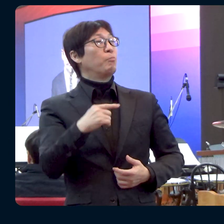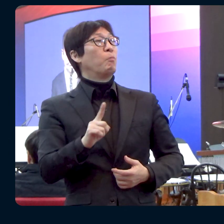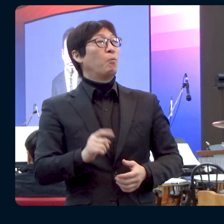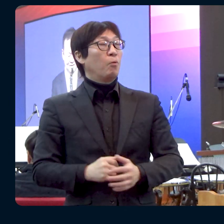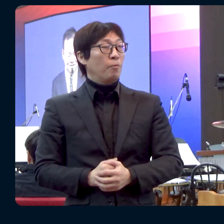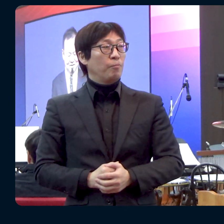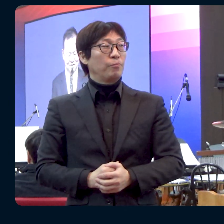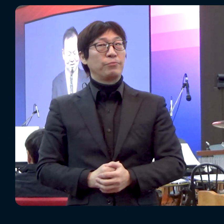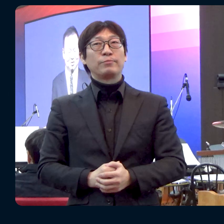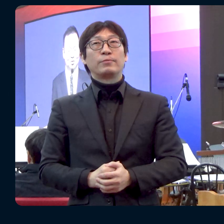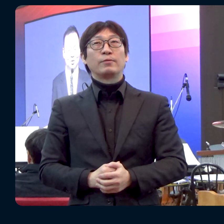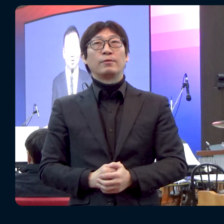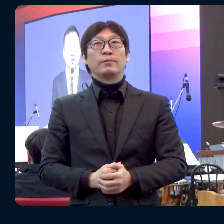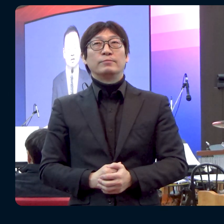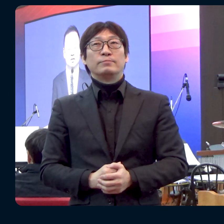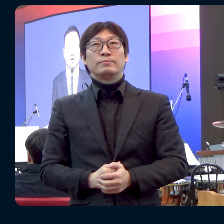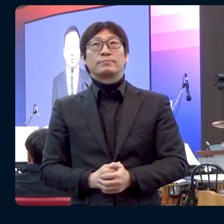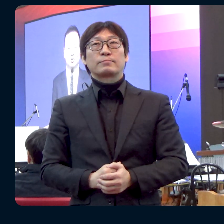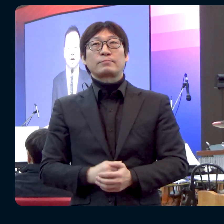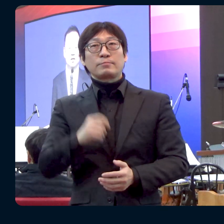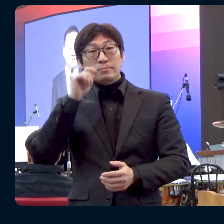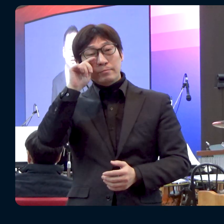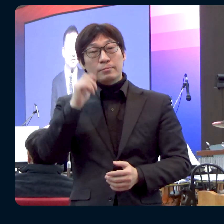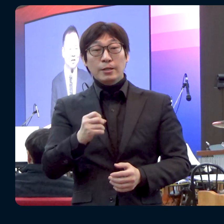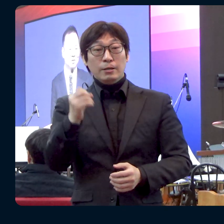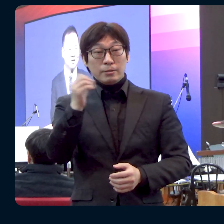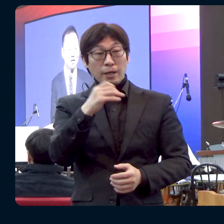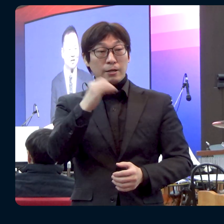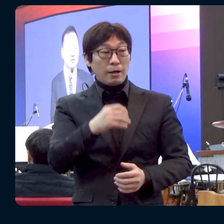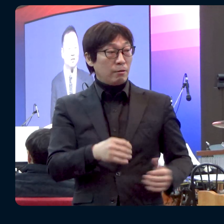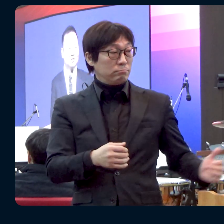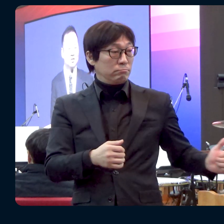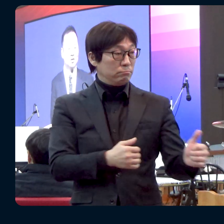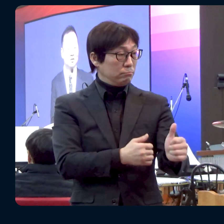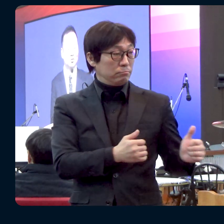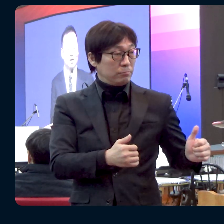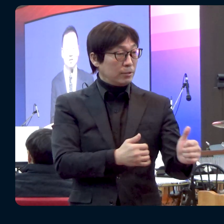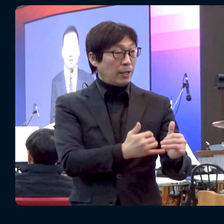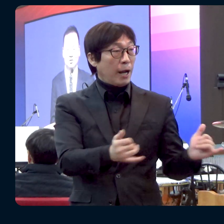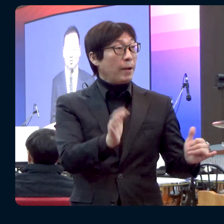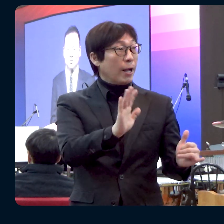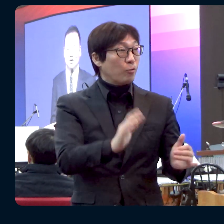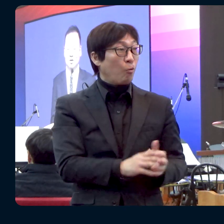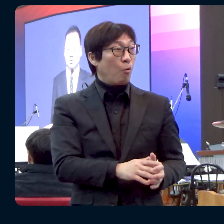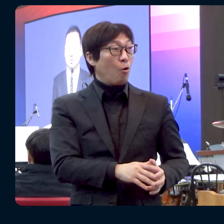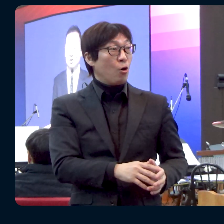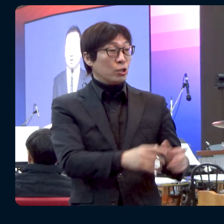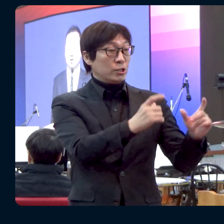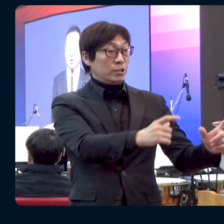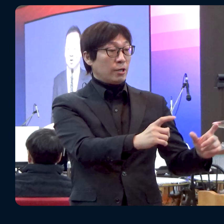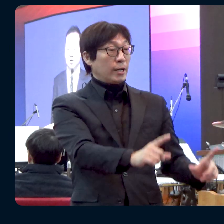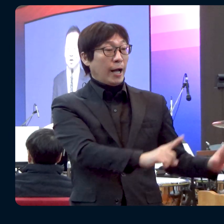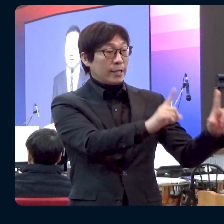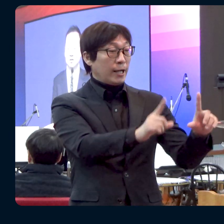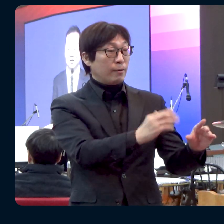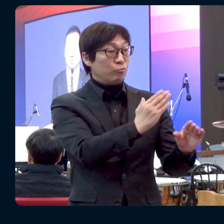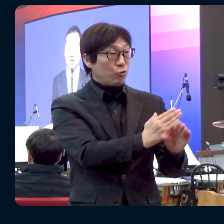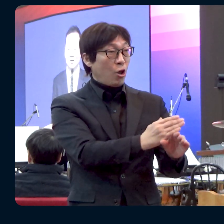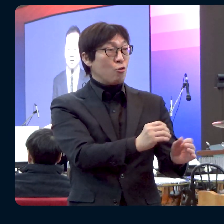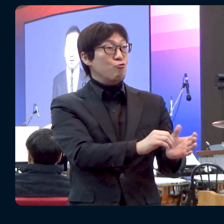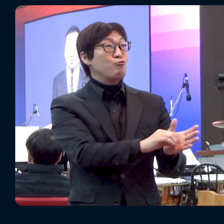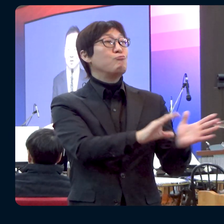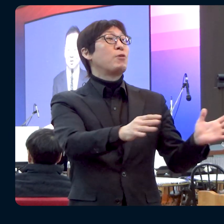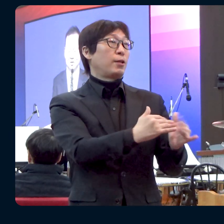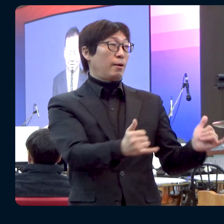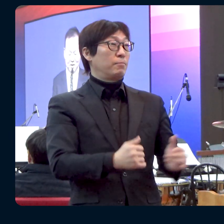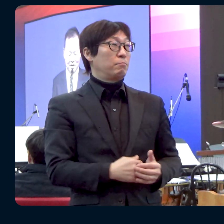어떻겠습니까? 그것도 그냥 오다 가다 만난 사람이 아니라 그 지역에서 굉장히 유명하고 영향력 있는